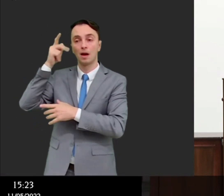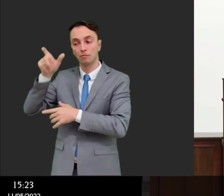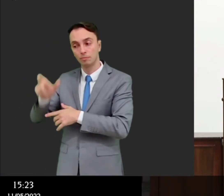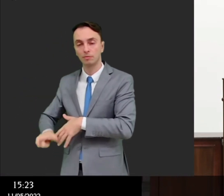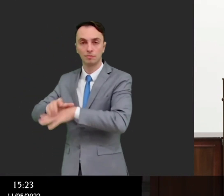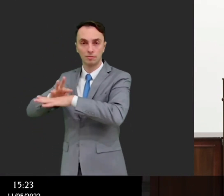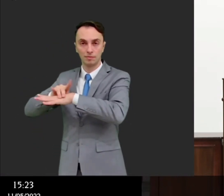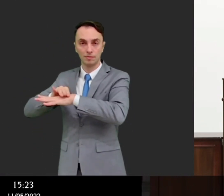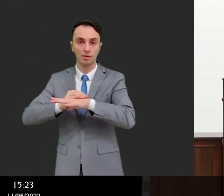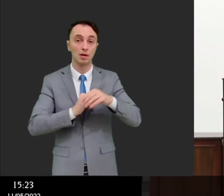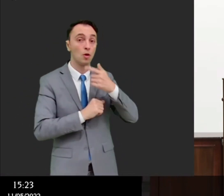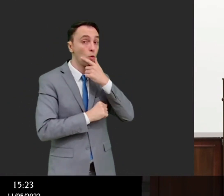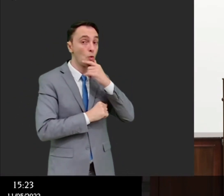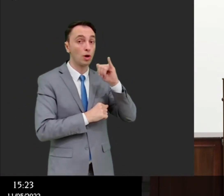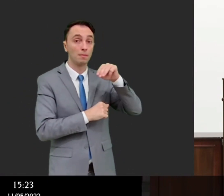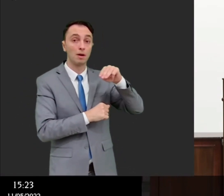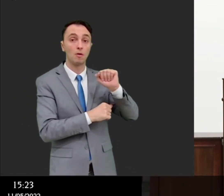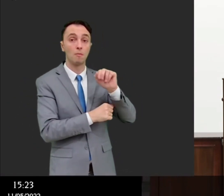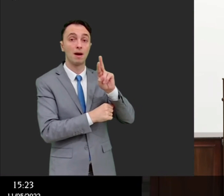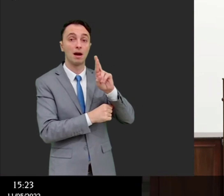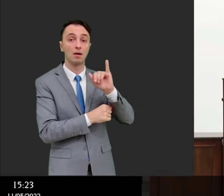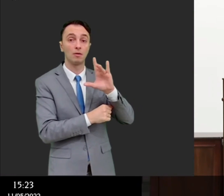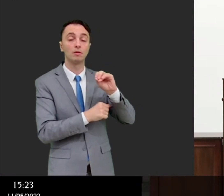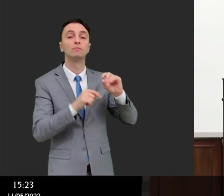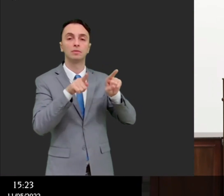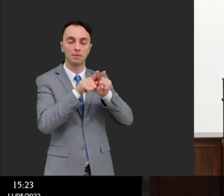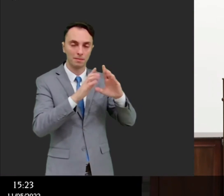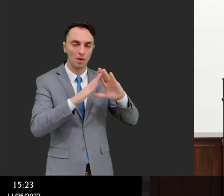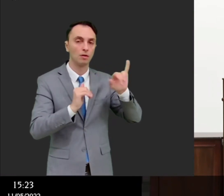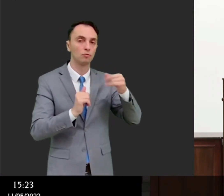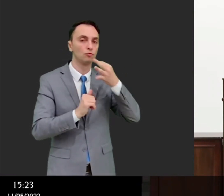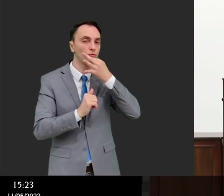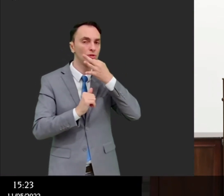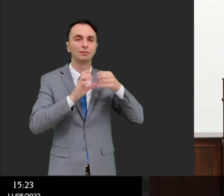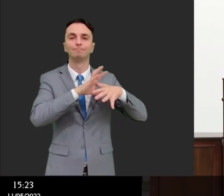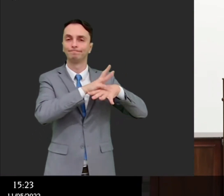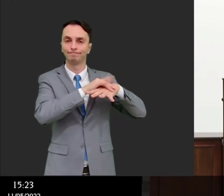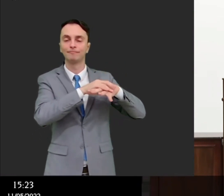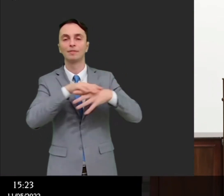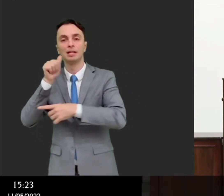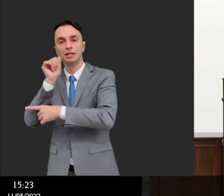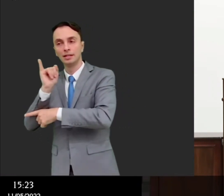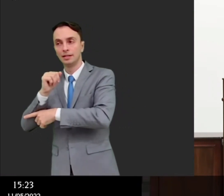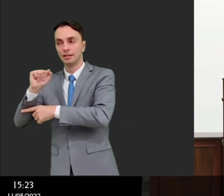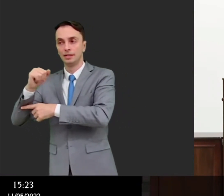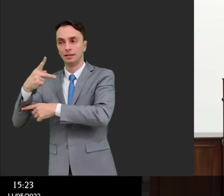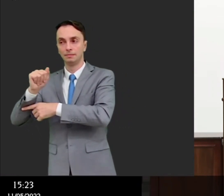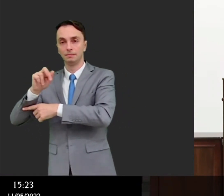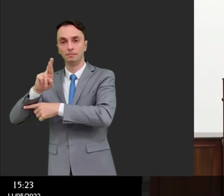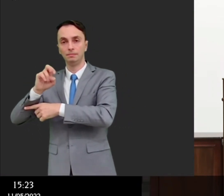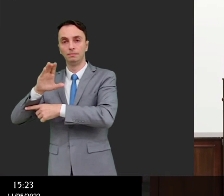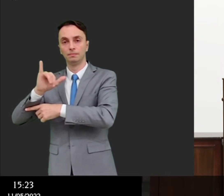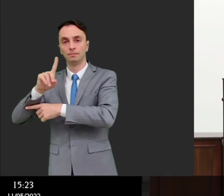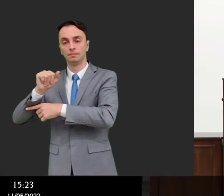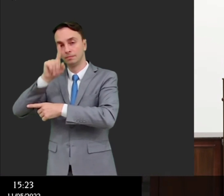enferma. E o irmão Maurício de Jundiaí também está enfermo. E a irmã Aparecida de Abaeté, Minas Gerais,